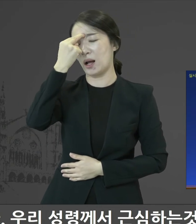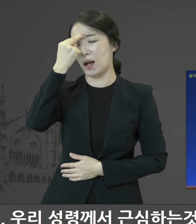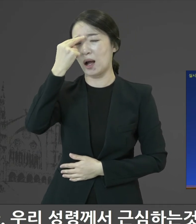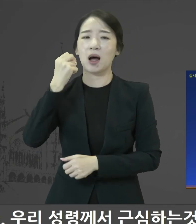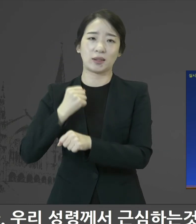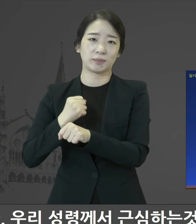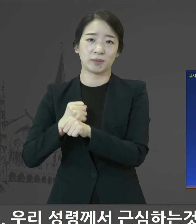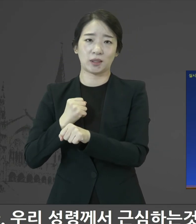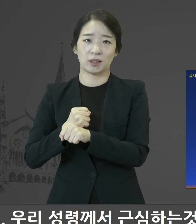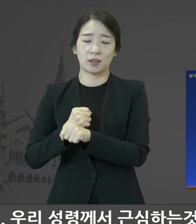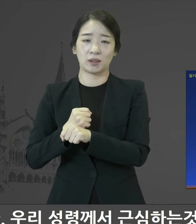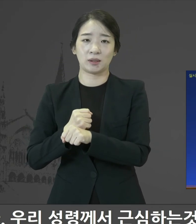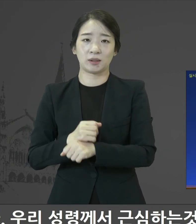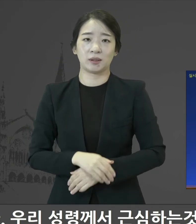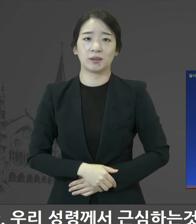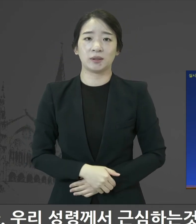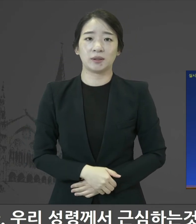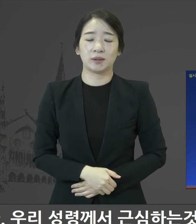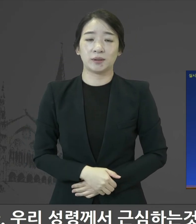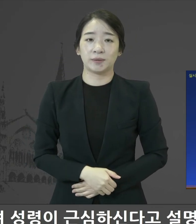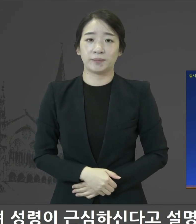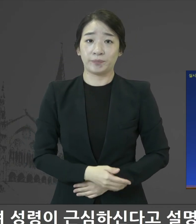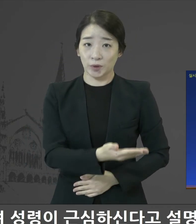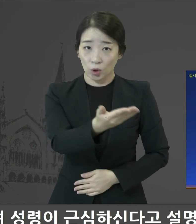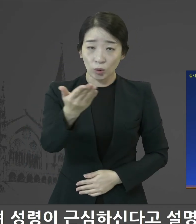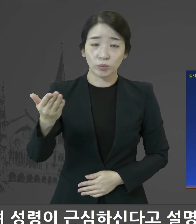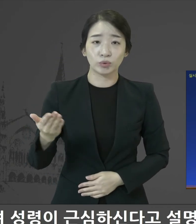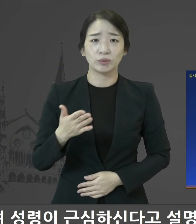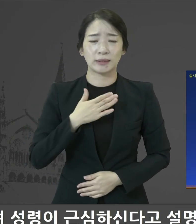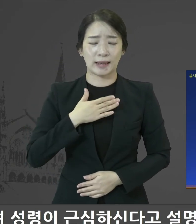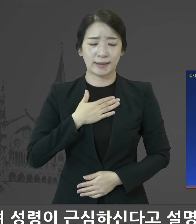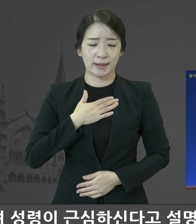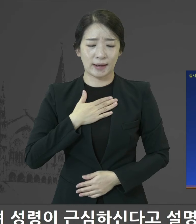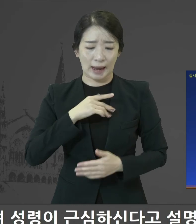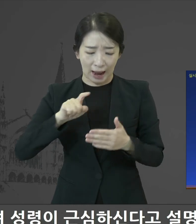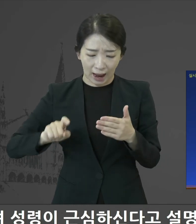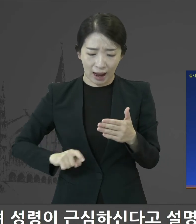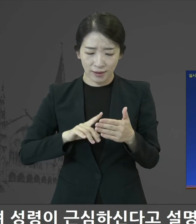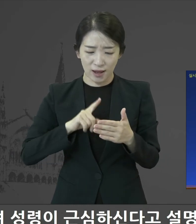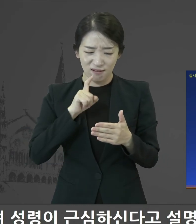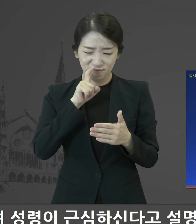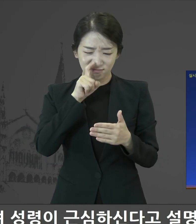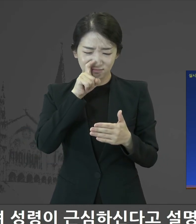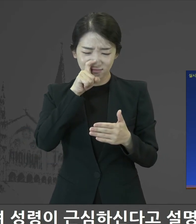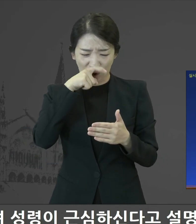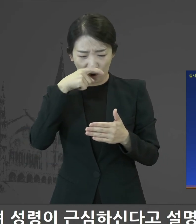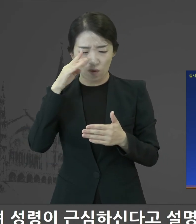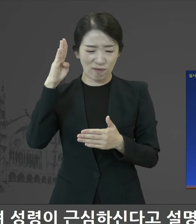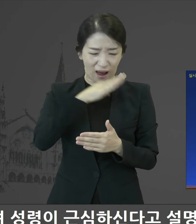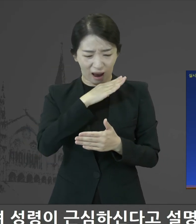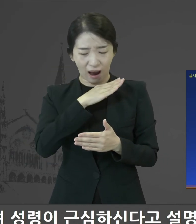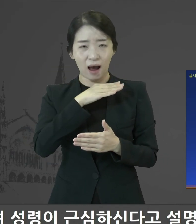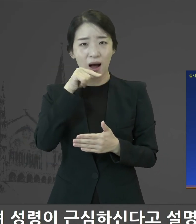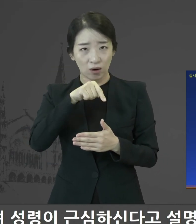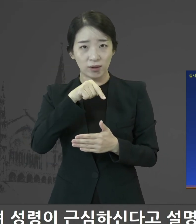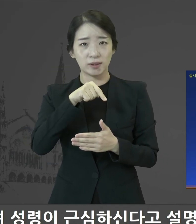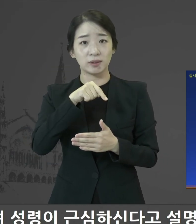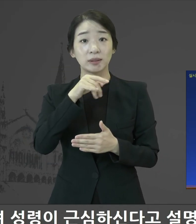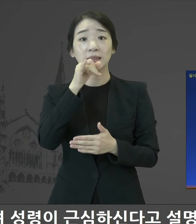있습니다. 사랑하는 여러분, 내 안에 고약한 기질, 악의가